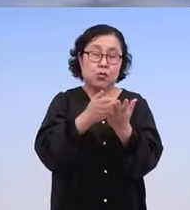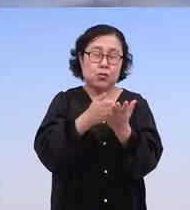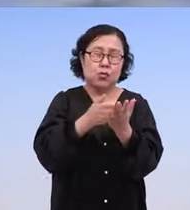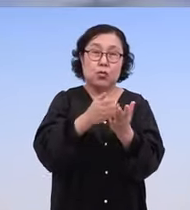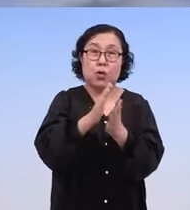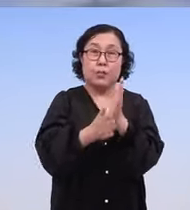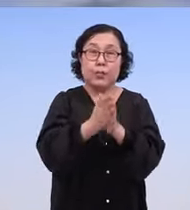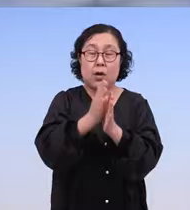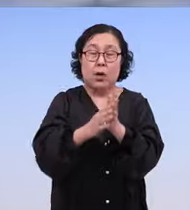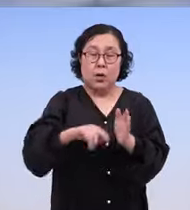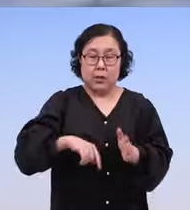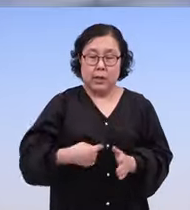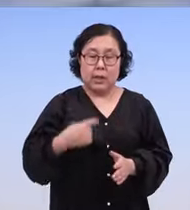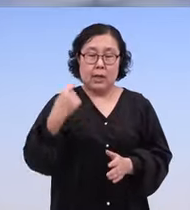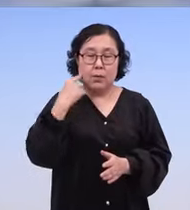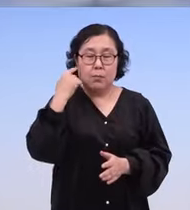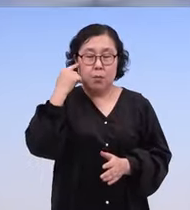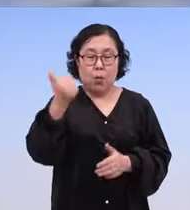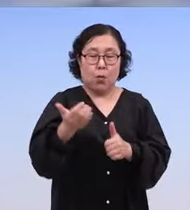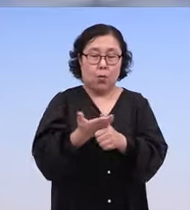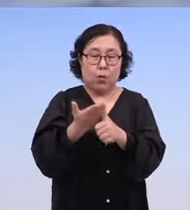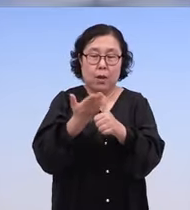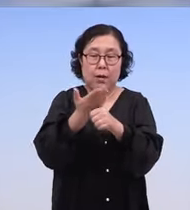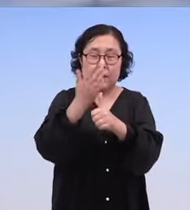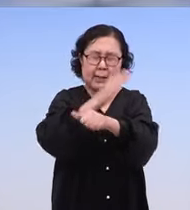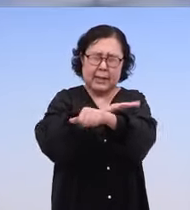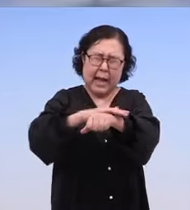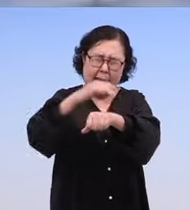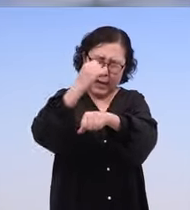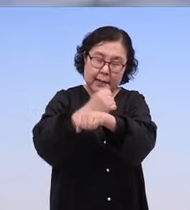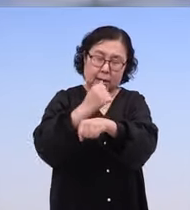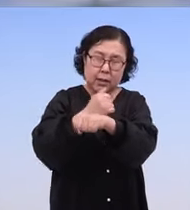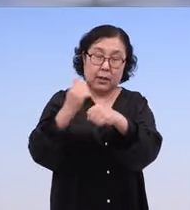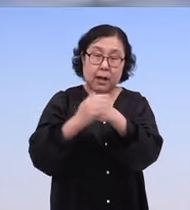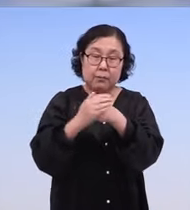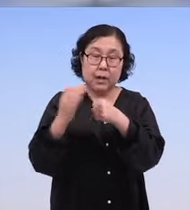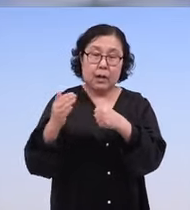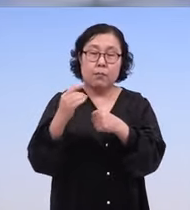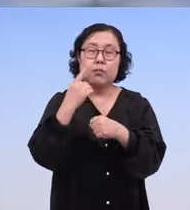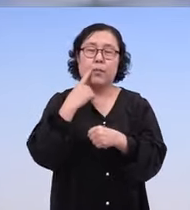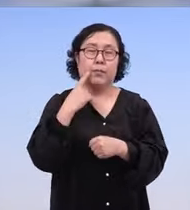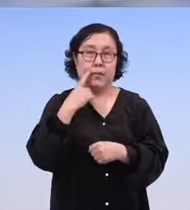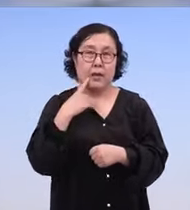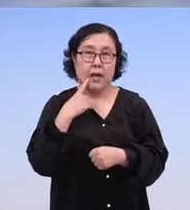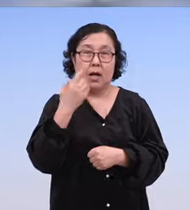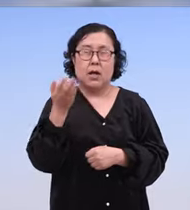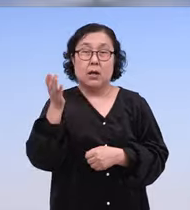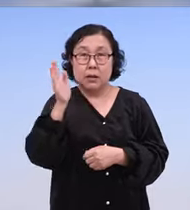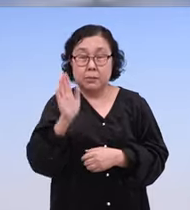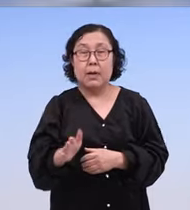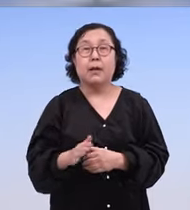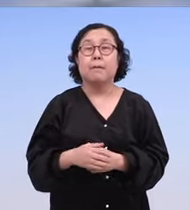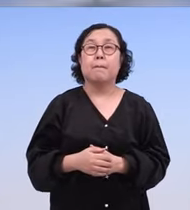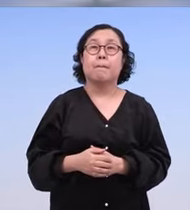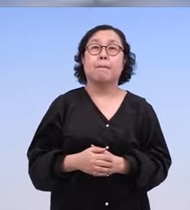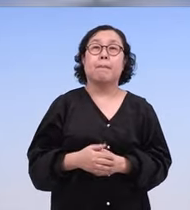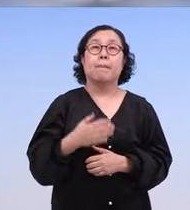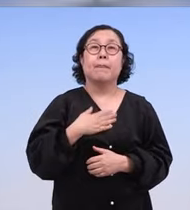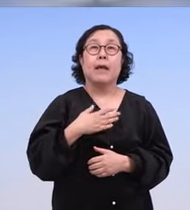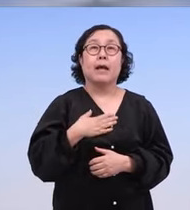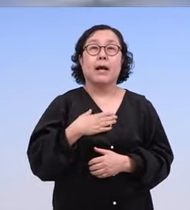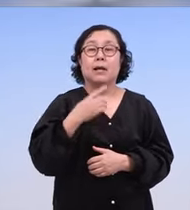이 오프라인에서 자기 목회만 잘하면 되던 그런 때 목회를 하셨으니까 그게 너무 부럽습니다. 그러나 제가